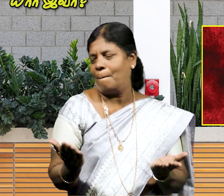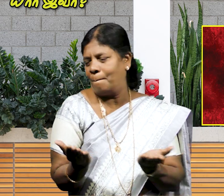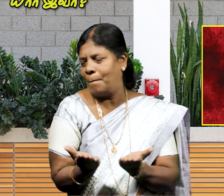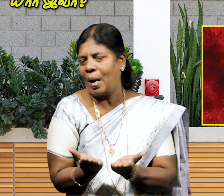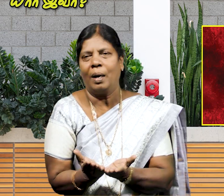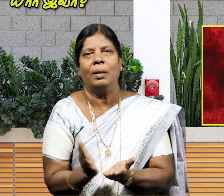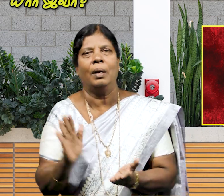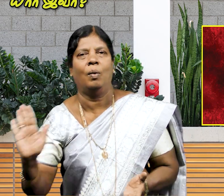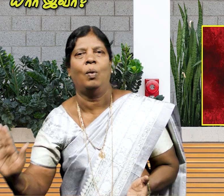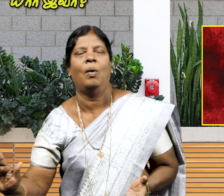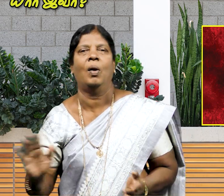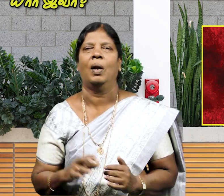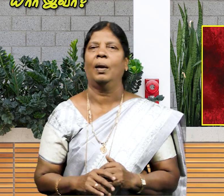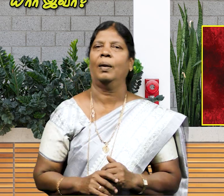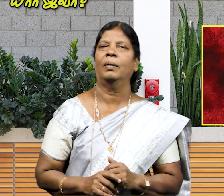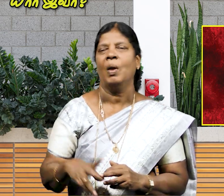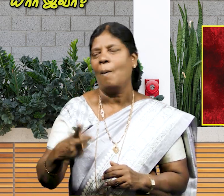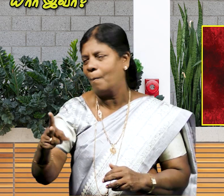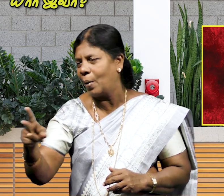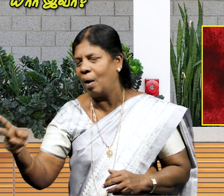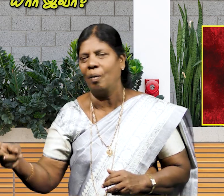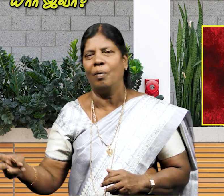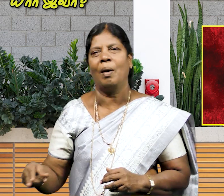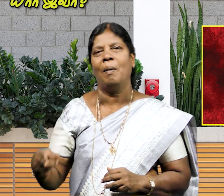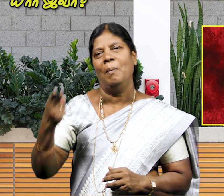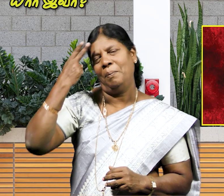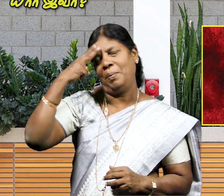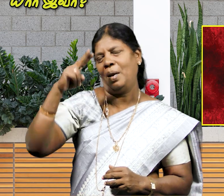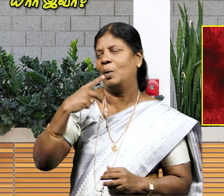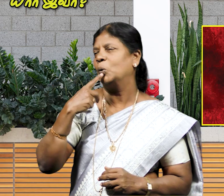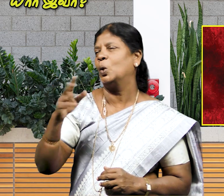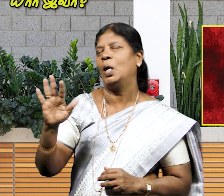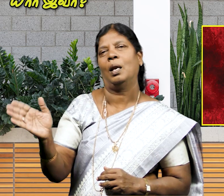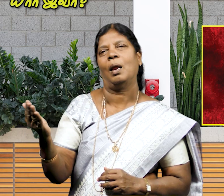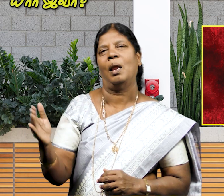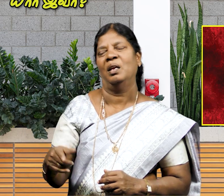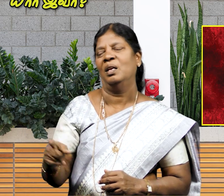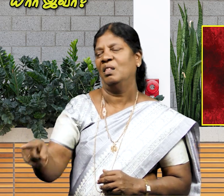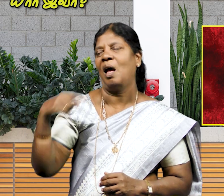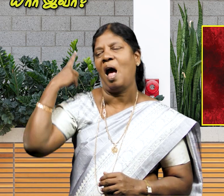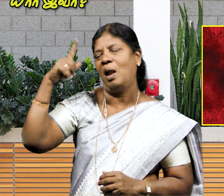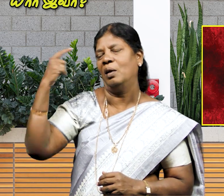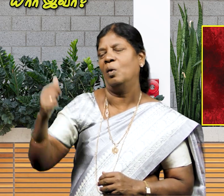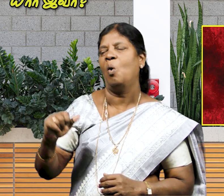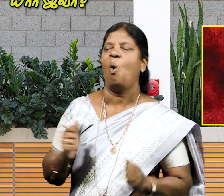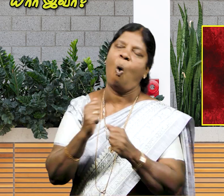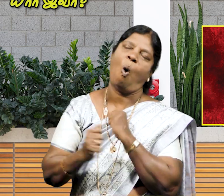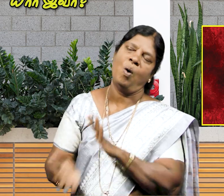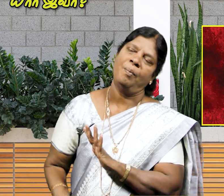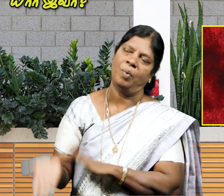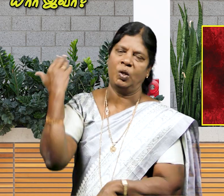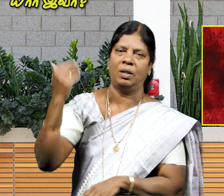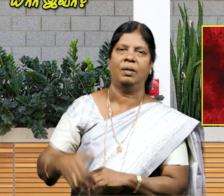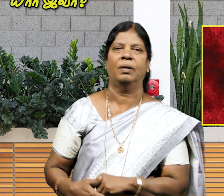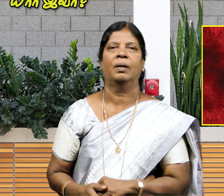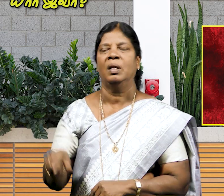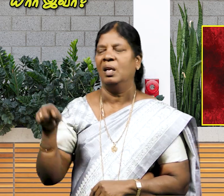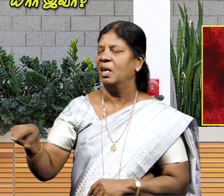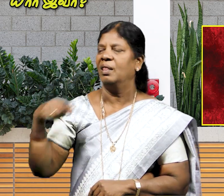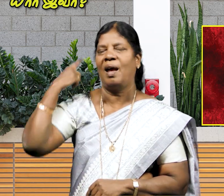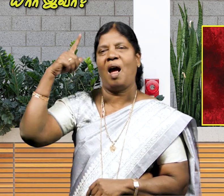பக்கத்தில் உள்ளவங்க பல பட்டங்களை சூட்டி அழைக்கலாம், இந்த ஆடு ஓடி போன